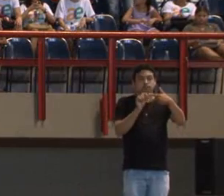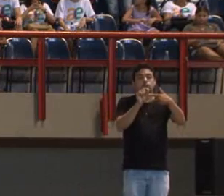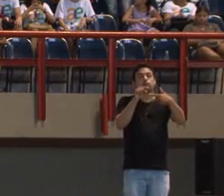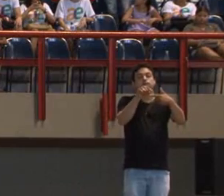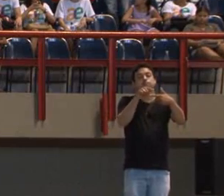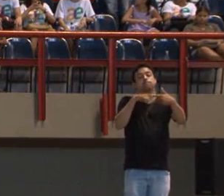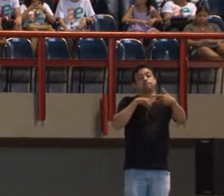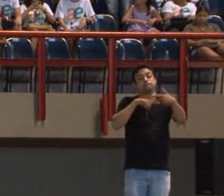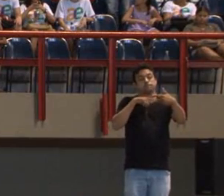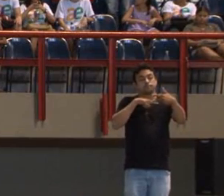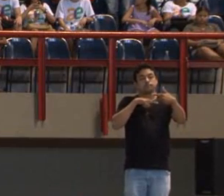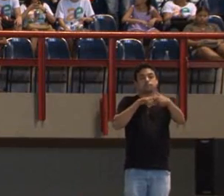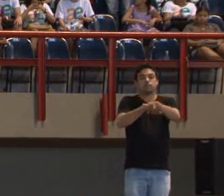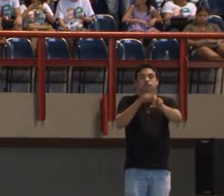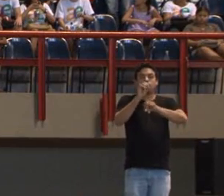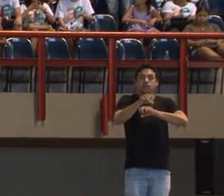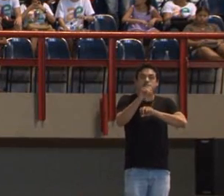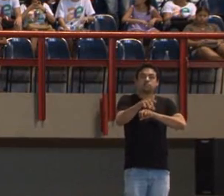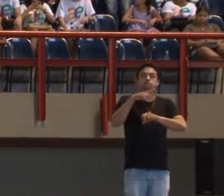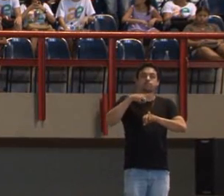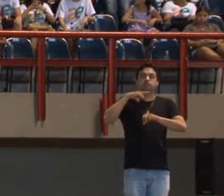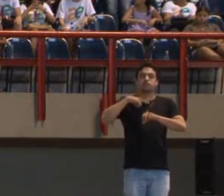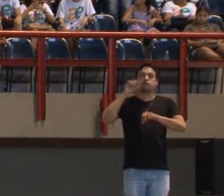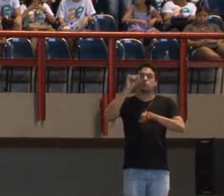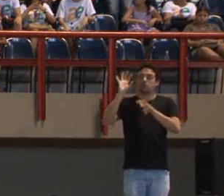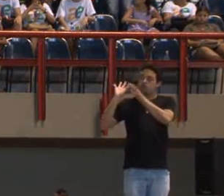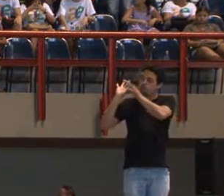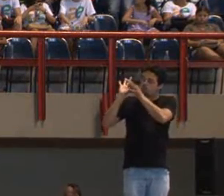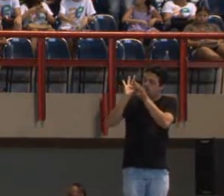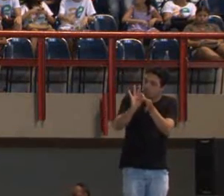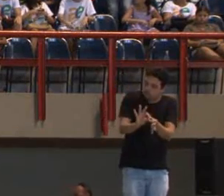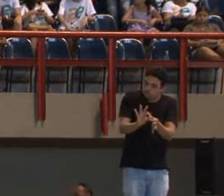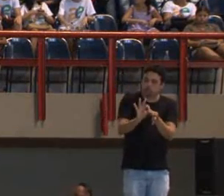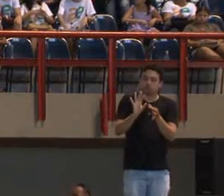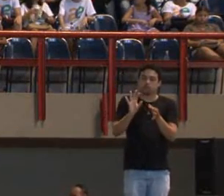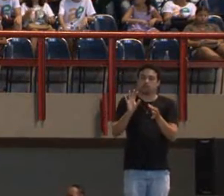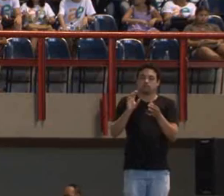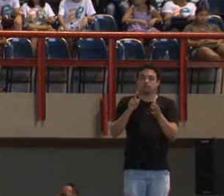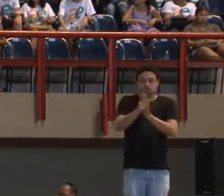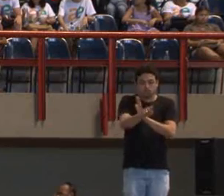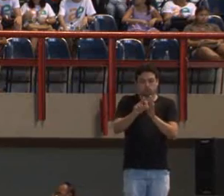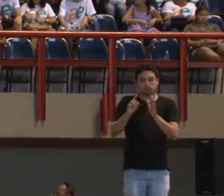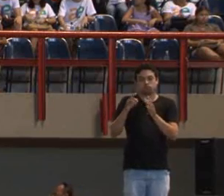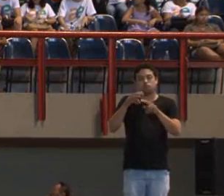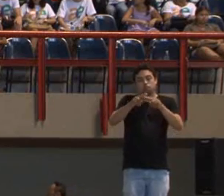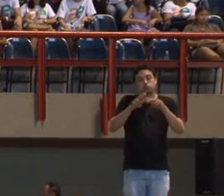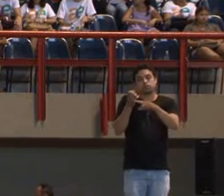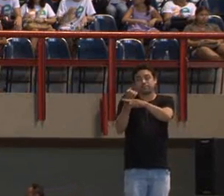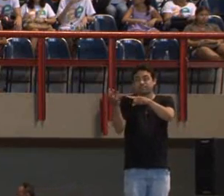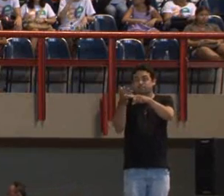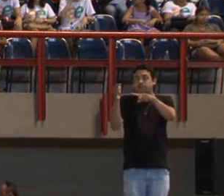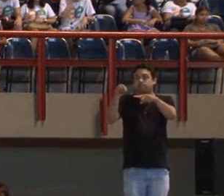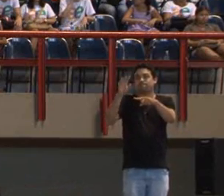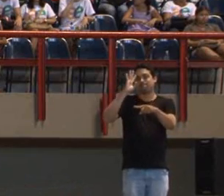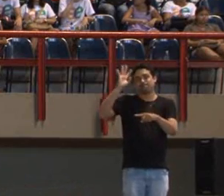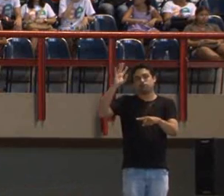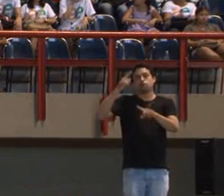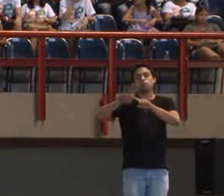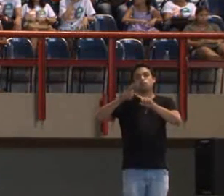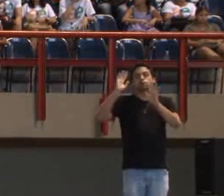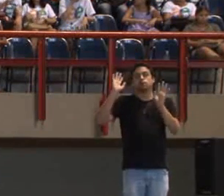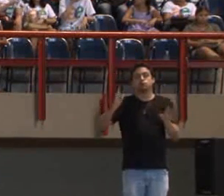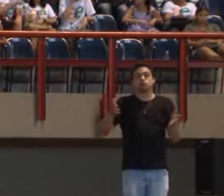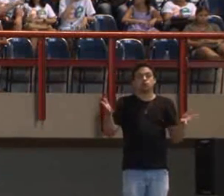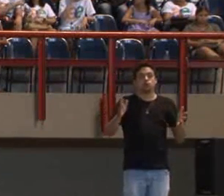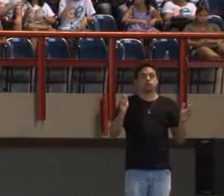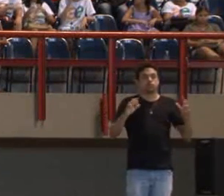o ensino seja contextualizado. No caso da física, isso é um sonho, porque hoje a gente pode